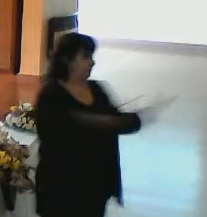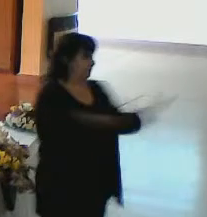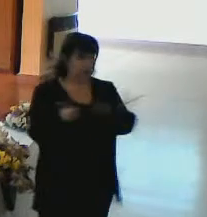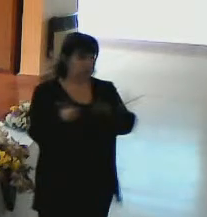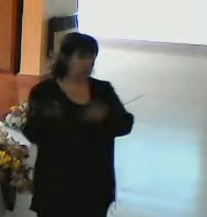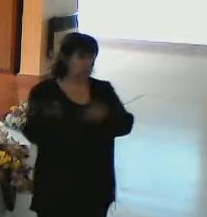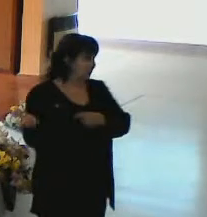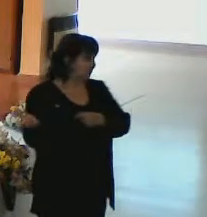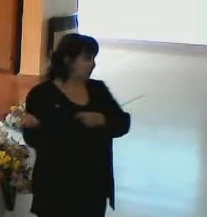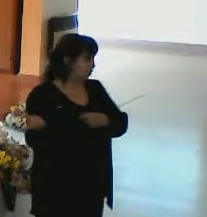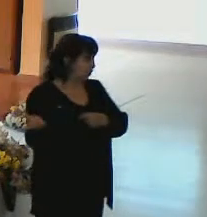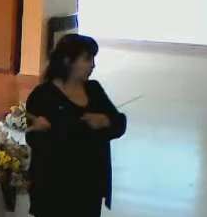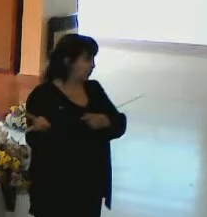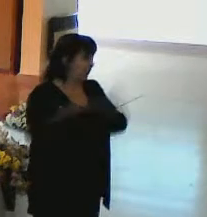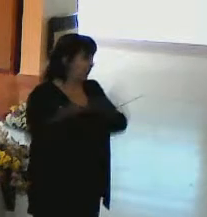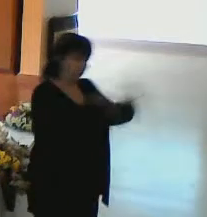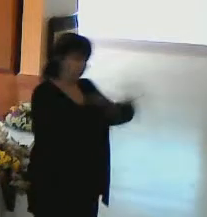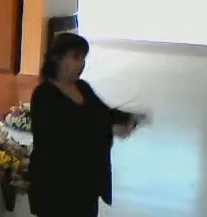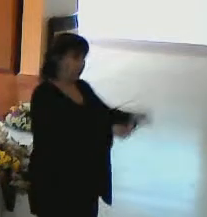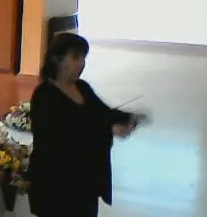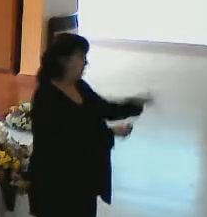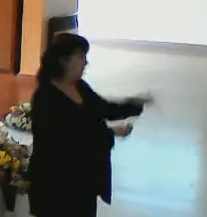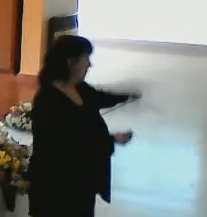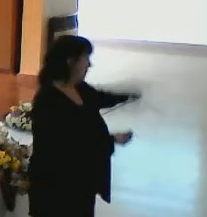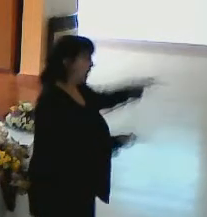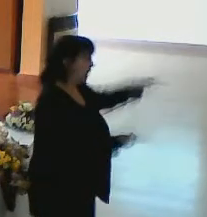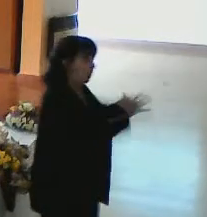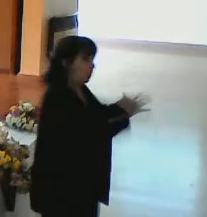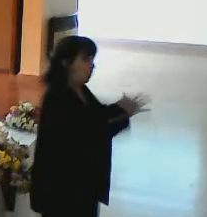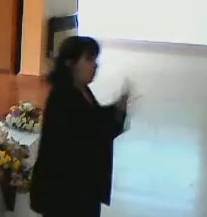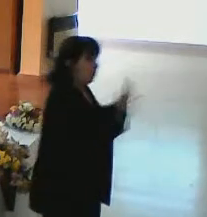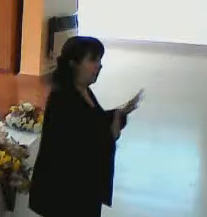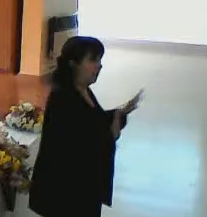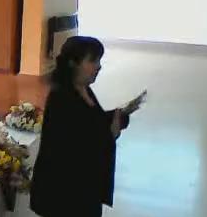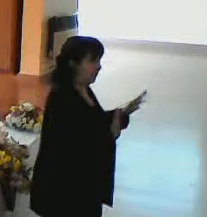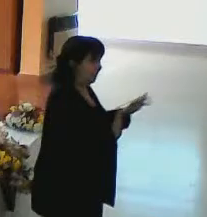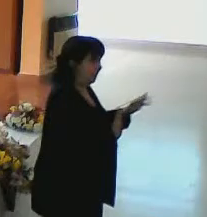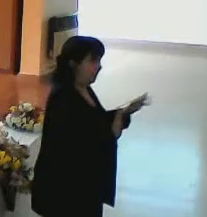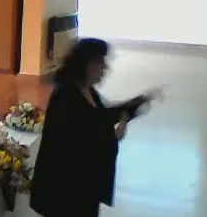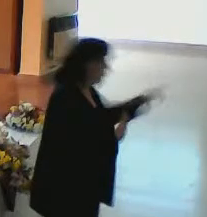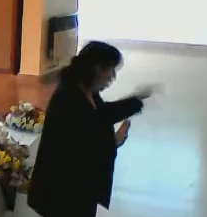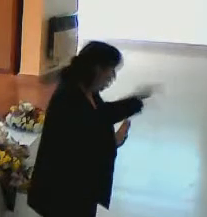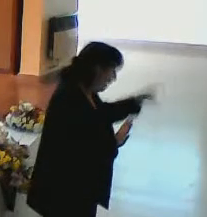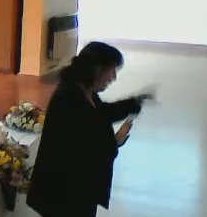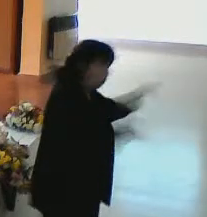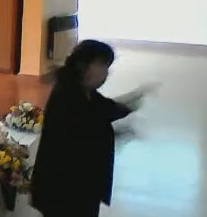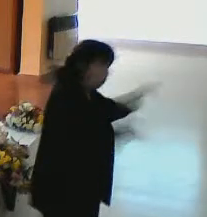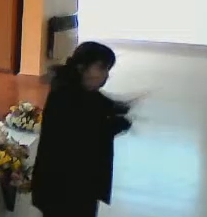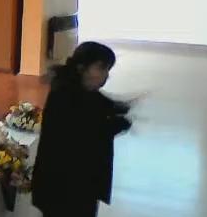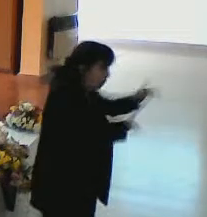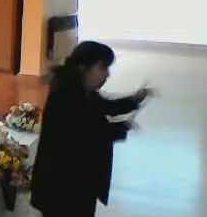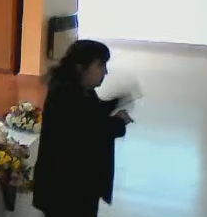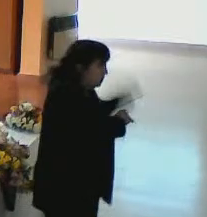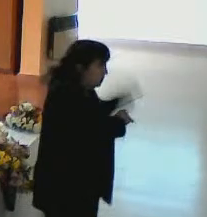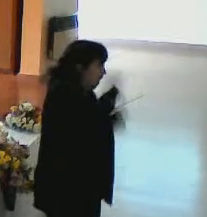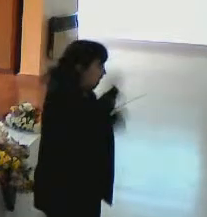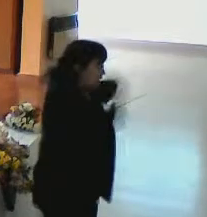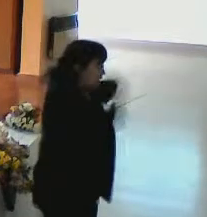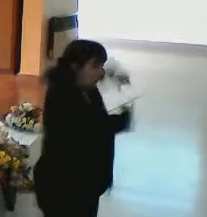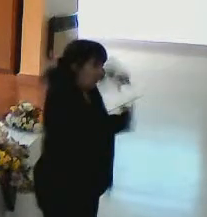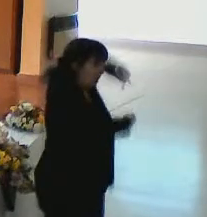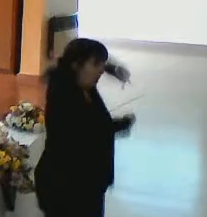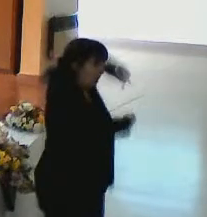de nosotros para ayudarlo, porque es un chico que realmente tiene un problema y no es que quiera tenerlo, sino que tiene ese problema, está en su